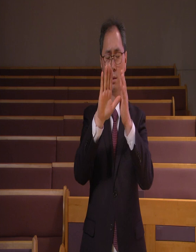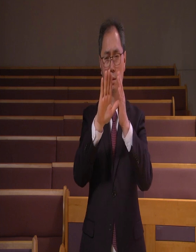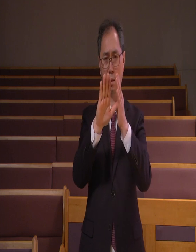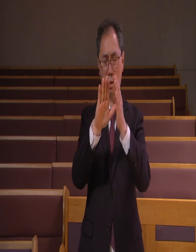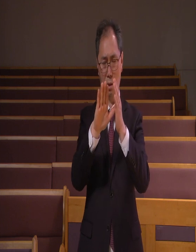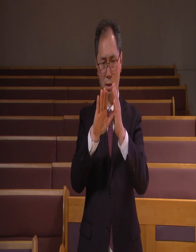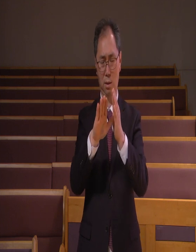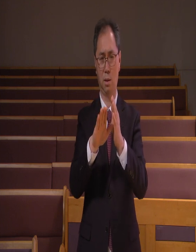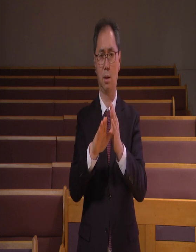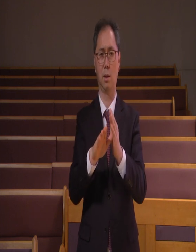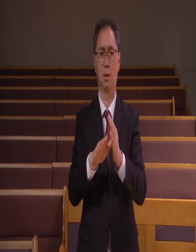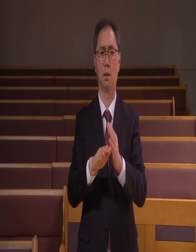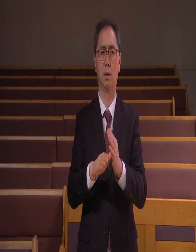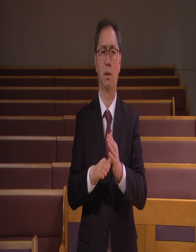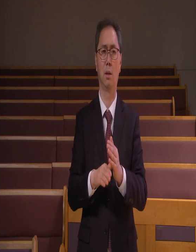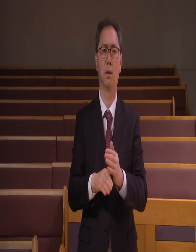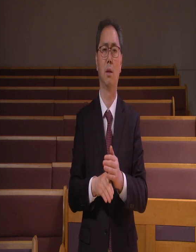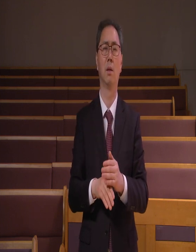있었는가